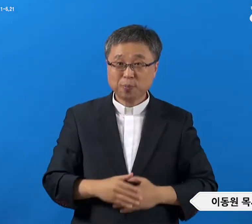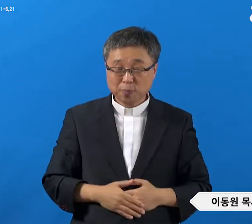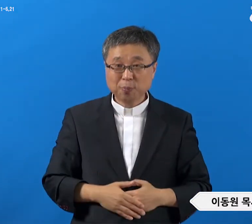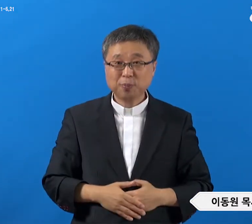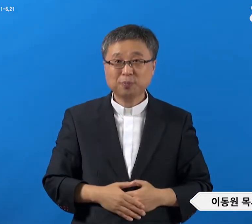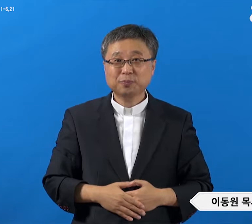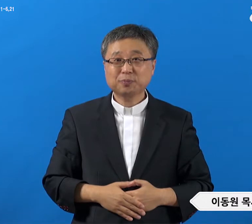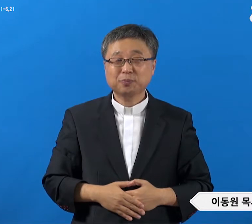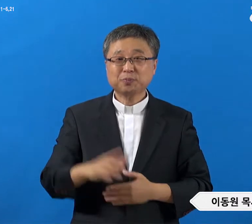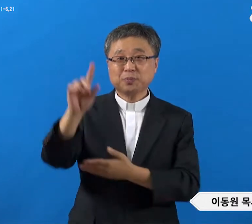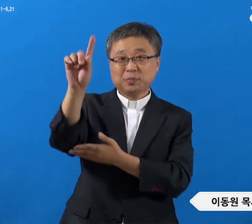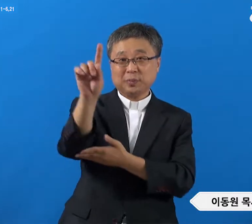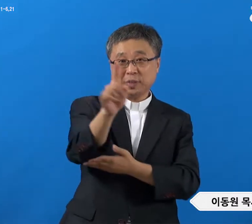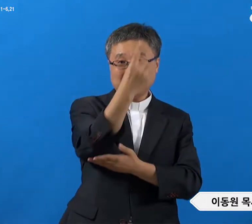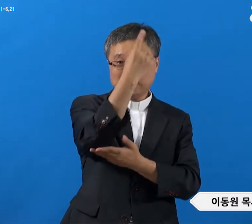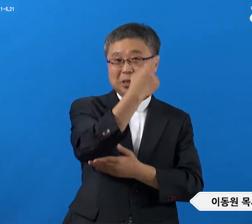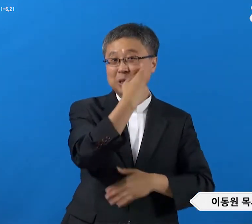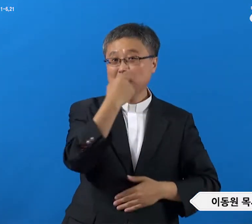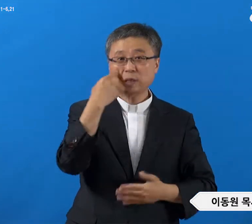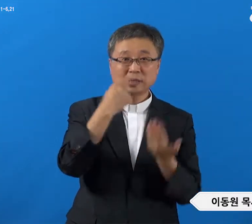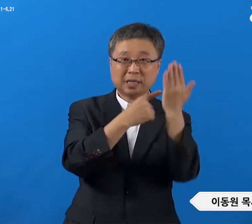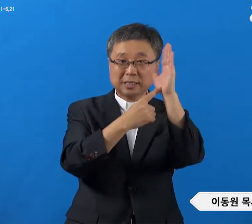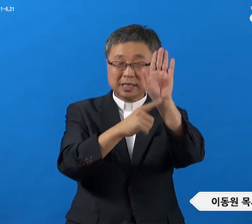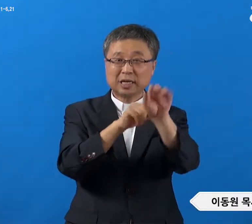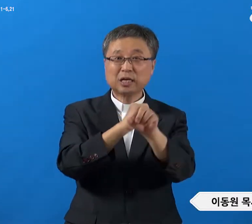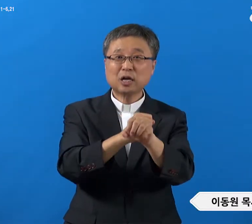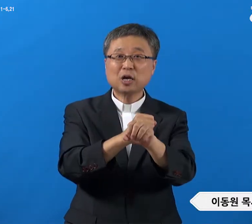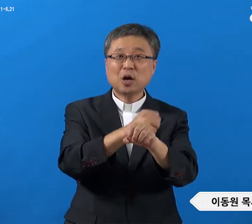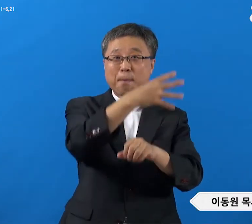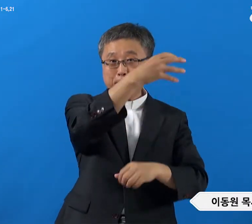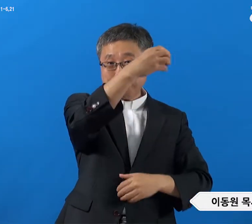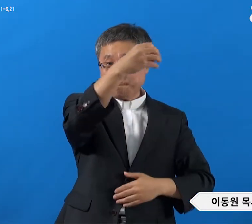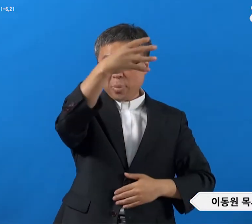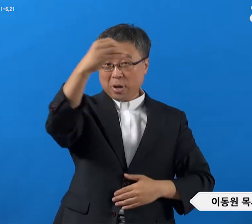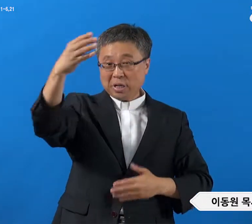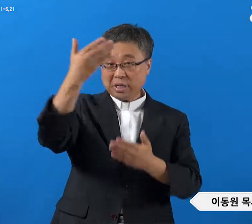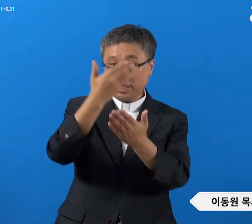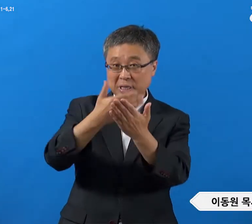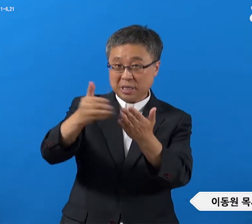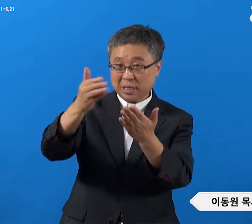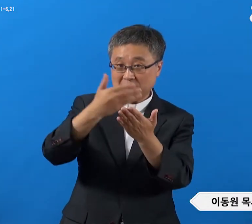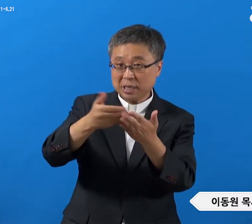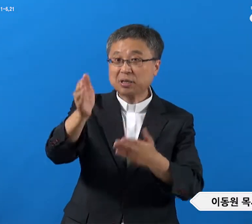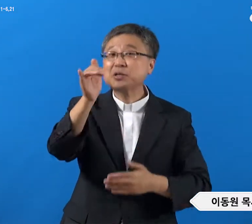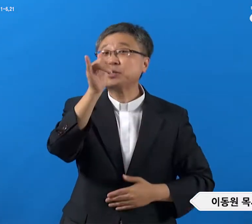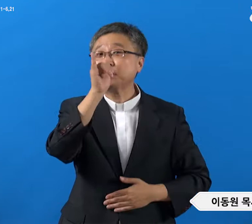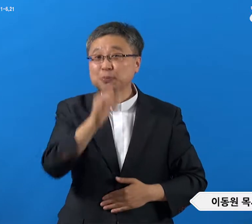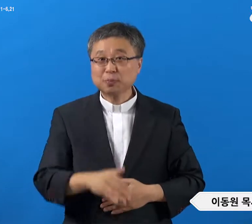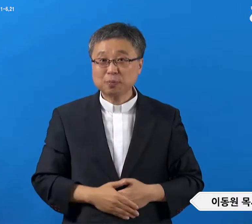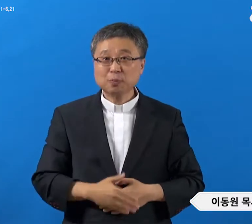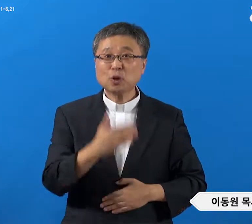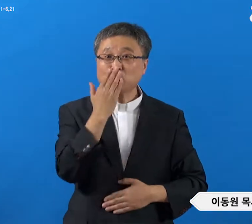그 다윗을 상징하는 별이 그려져 있어요. 다윗을 상징하는 별. 유대 나라에도 많은 왕이